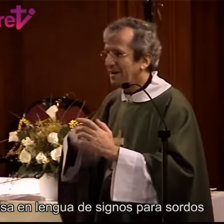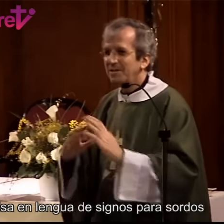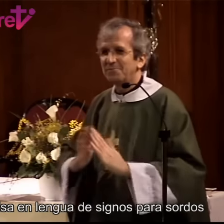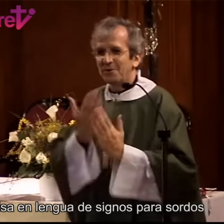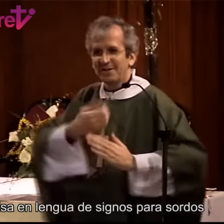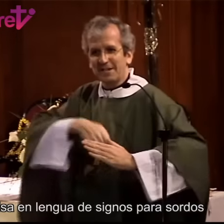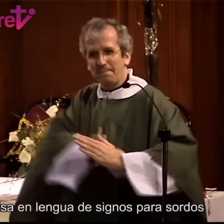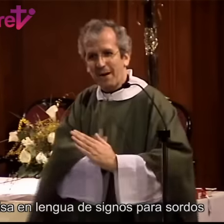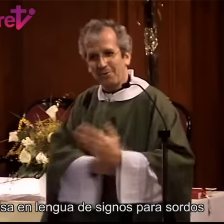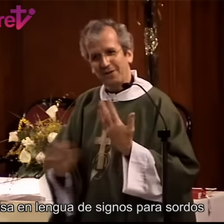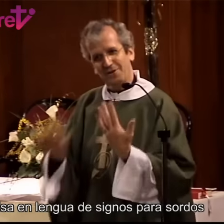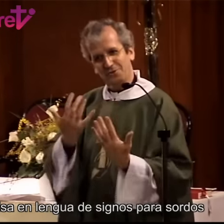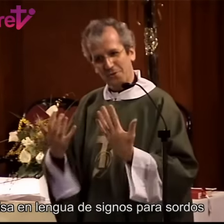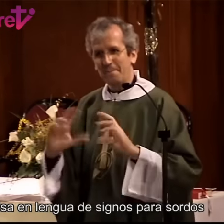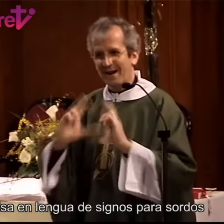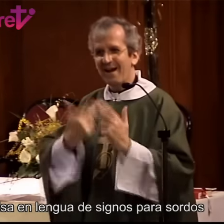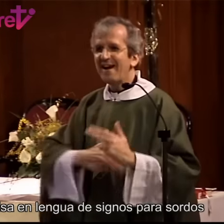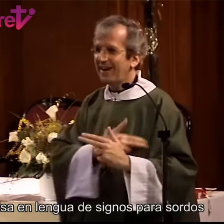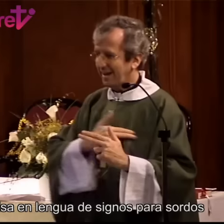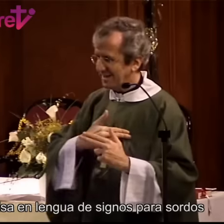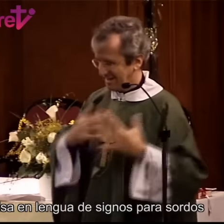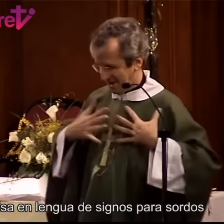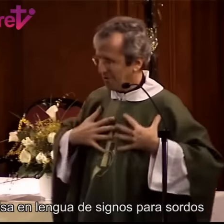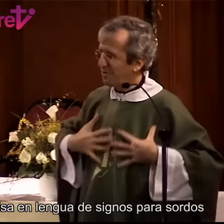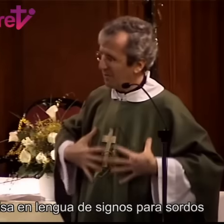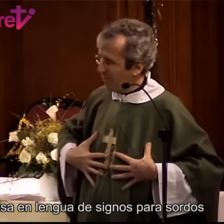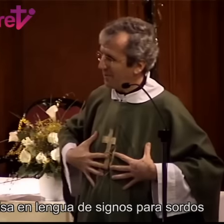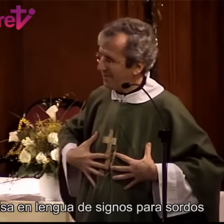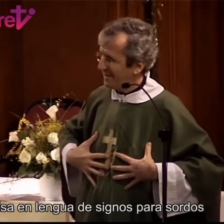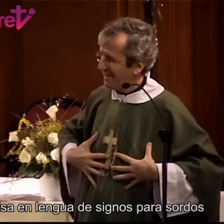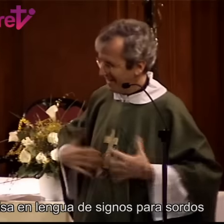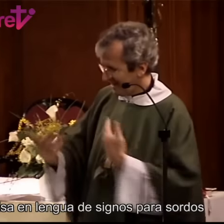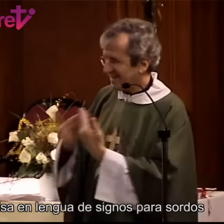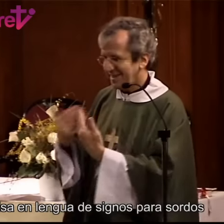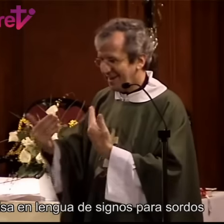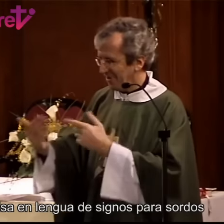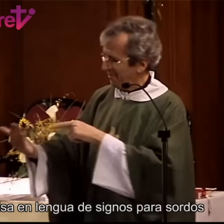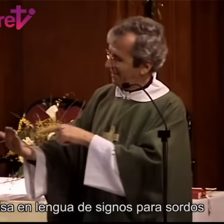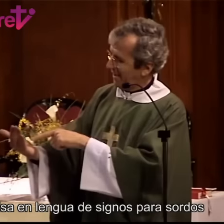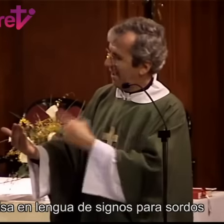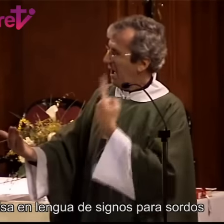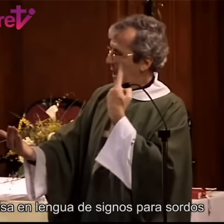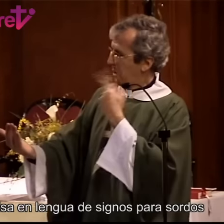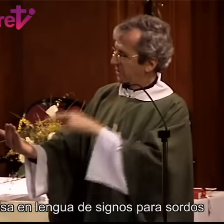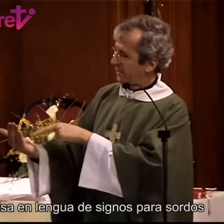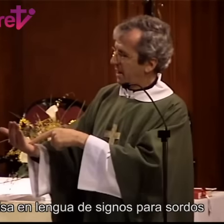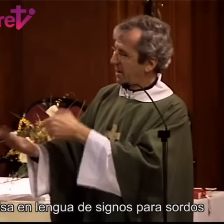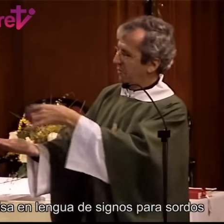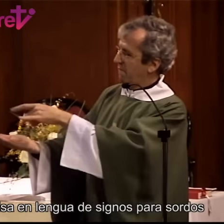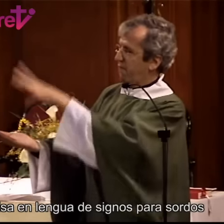mismo San Pablo, ¿eh?, nos compara la iglesia con el cuerpo, ¿eh?, y ese diálogo, decirle el ojo, dile a la mano: fuera,